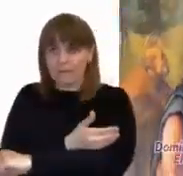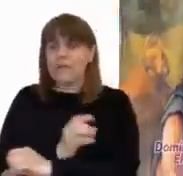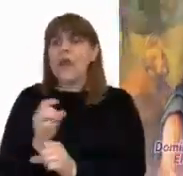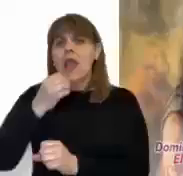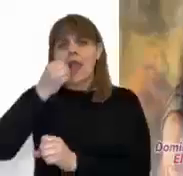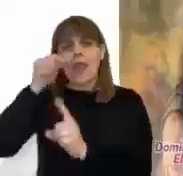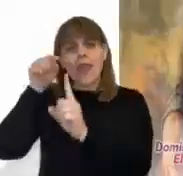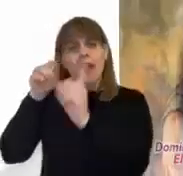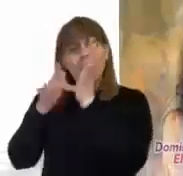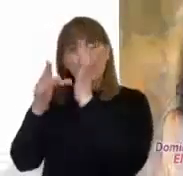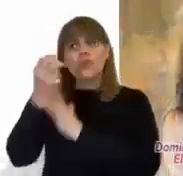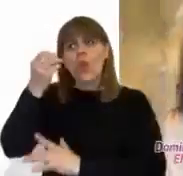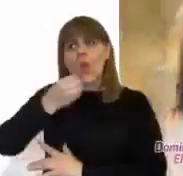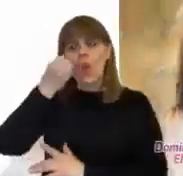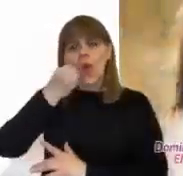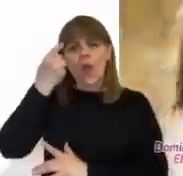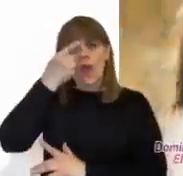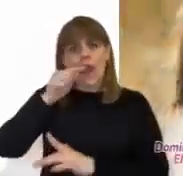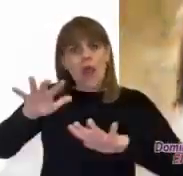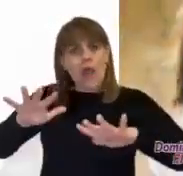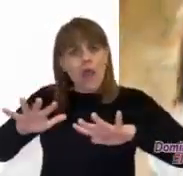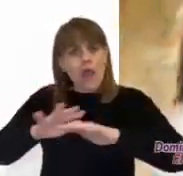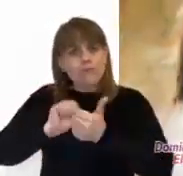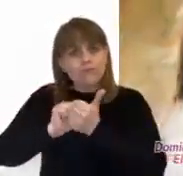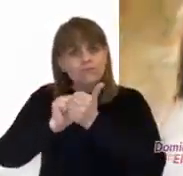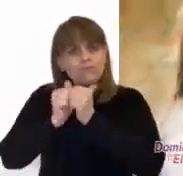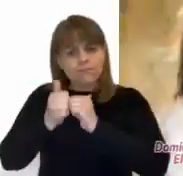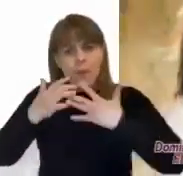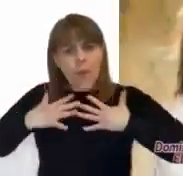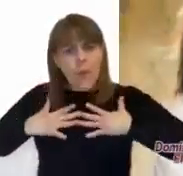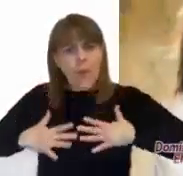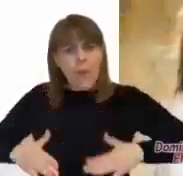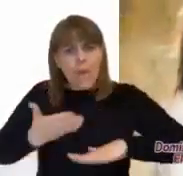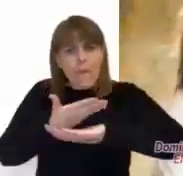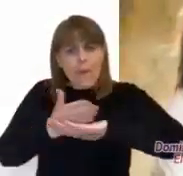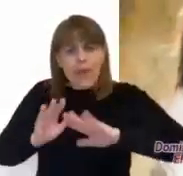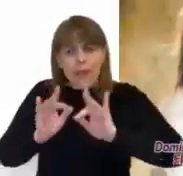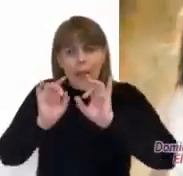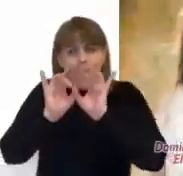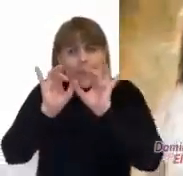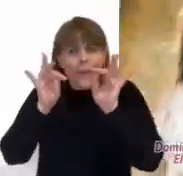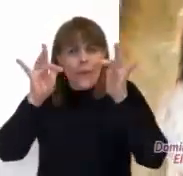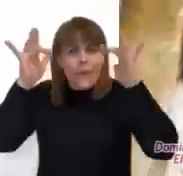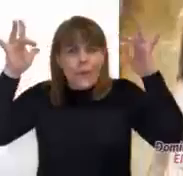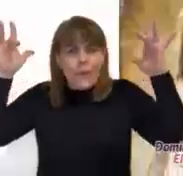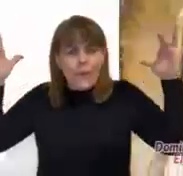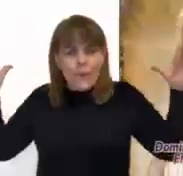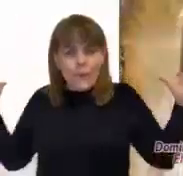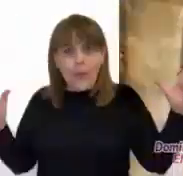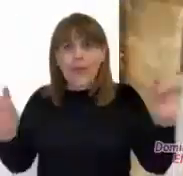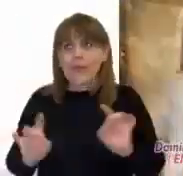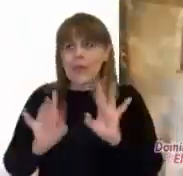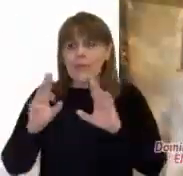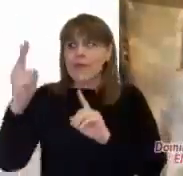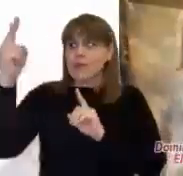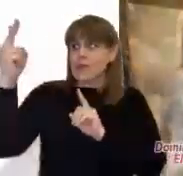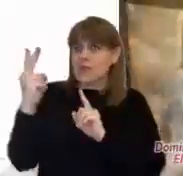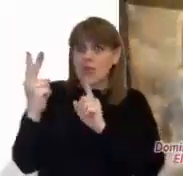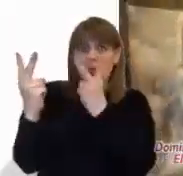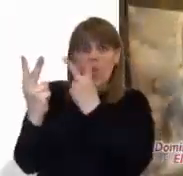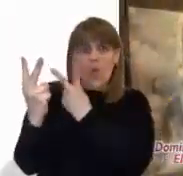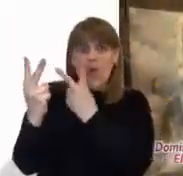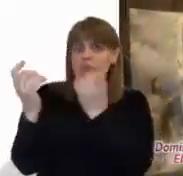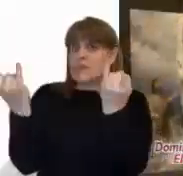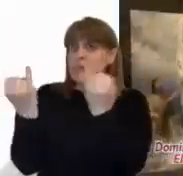de aspecto y sus vestiduras se hicieron blancas y relampagueantes. De pronto aparecieron conversando con él dos